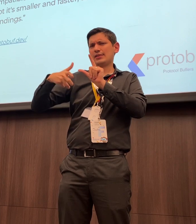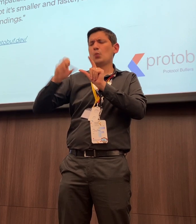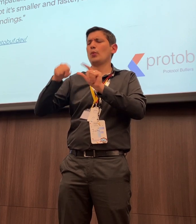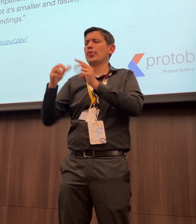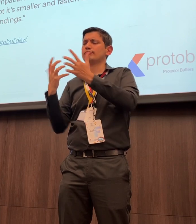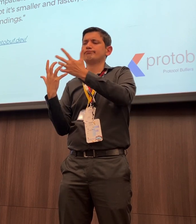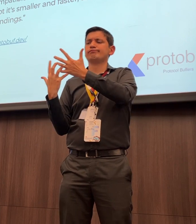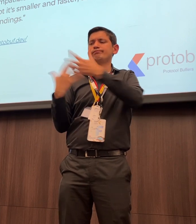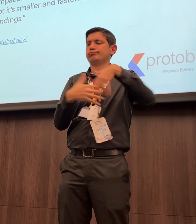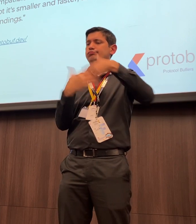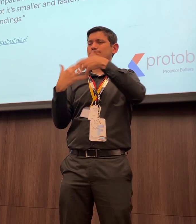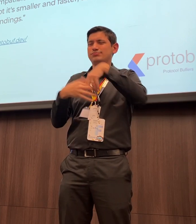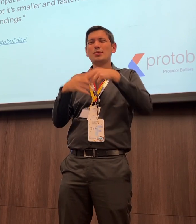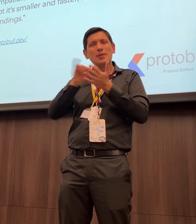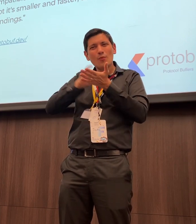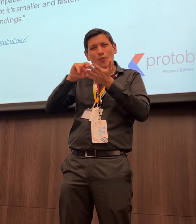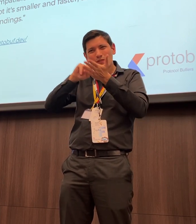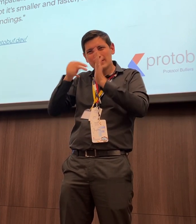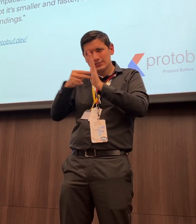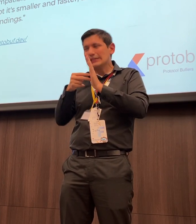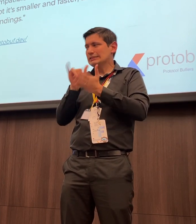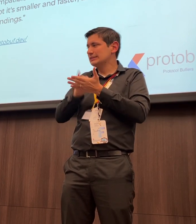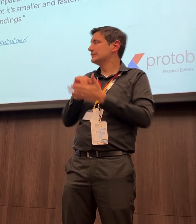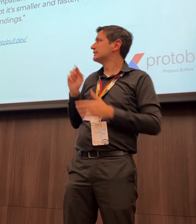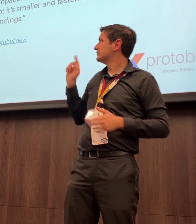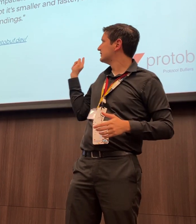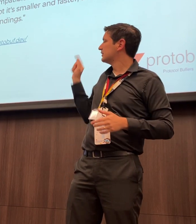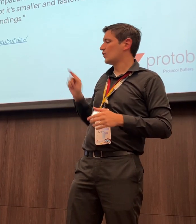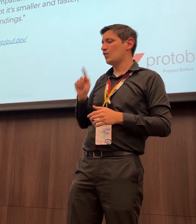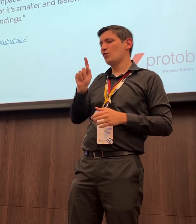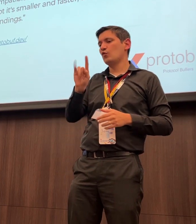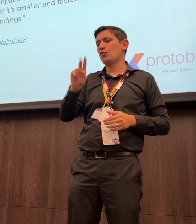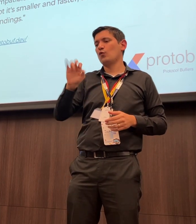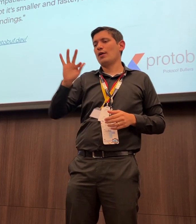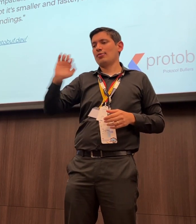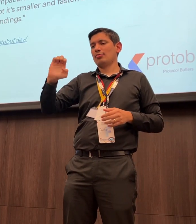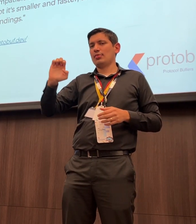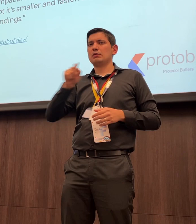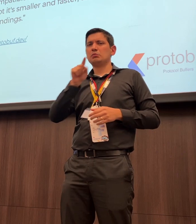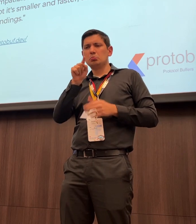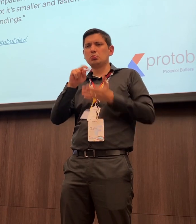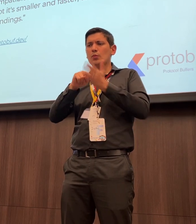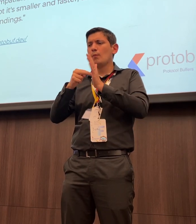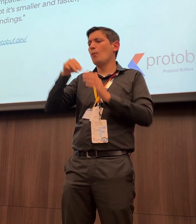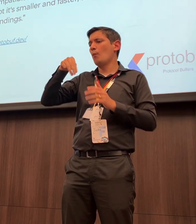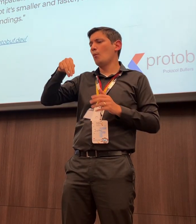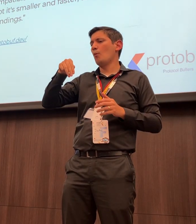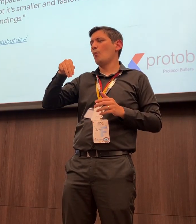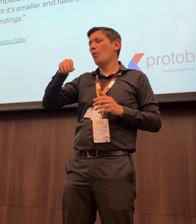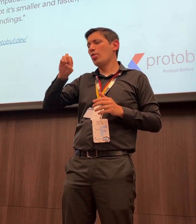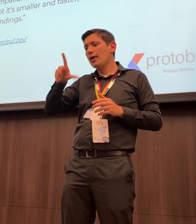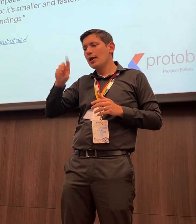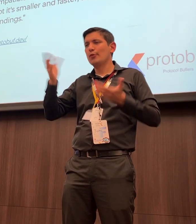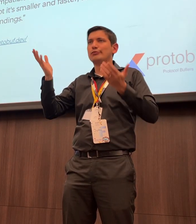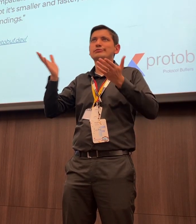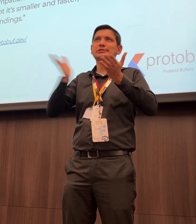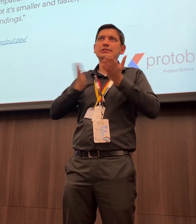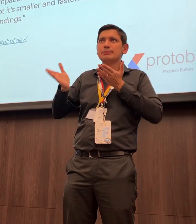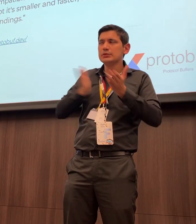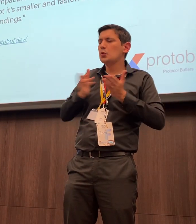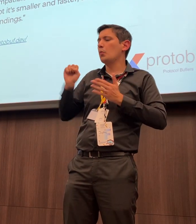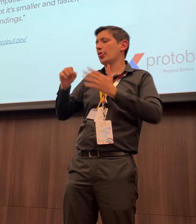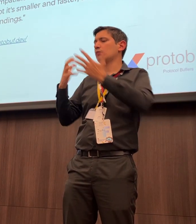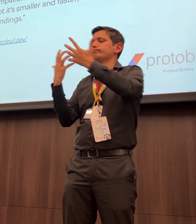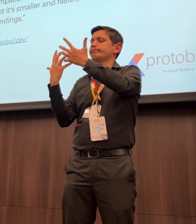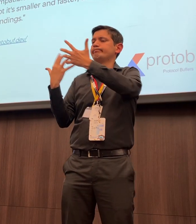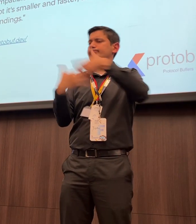generar a partir de una misma definición. Esta va a ser como nuestra fuente de verdad de lo que estemos definiendo, nuestros modelos, nuestros servicios. Podemos